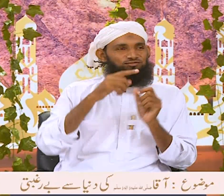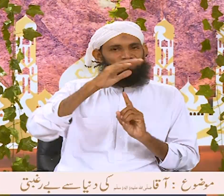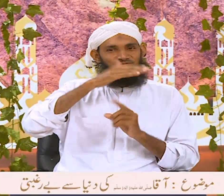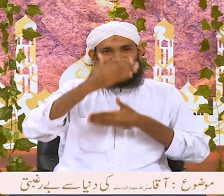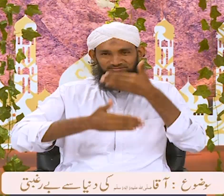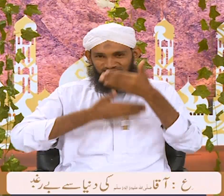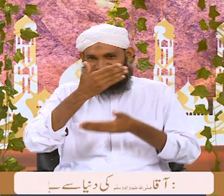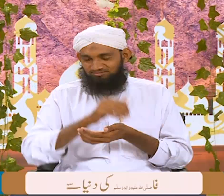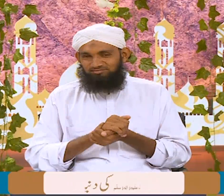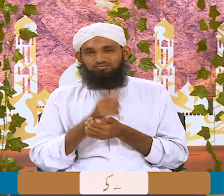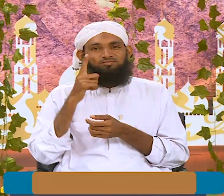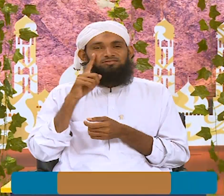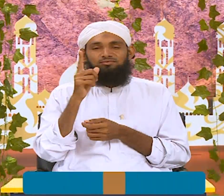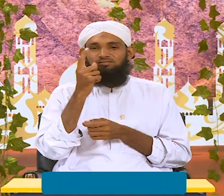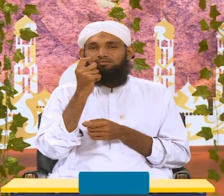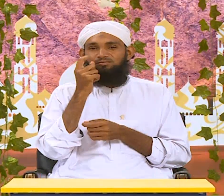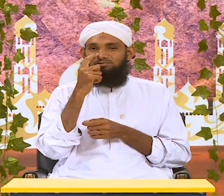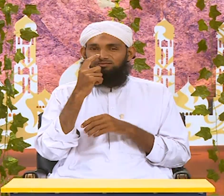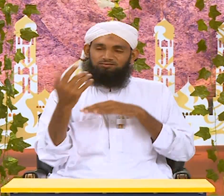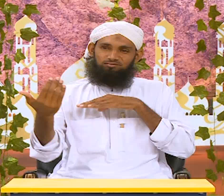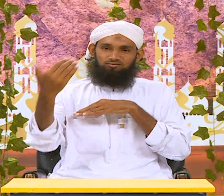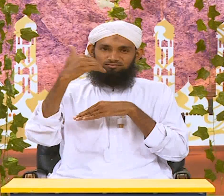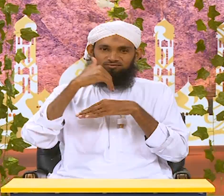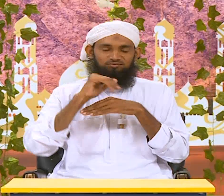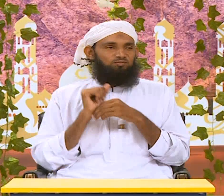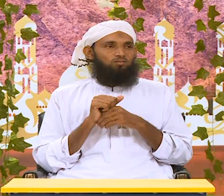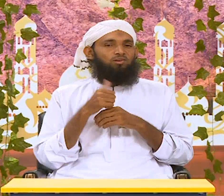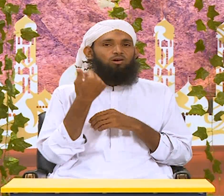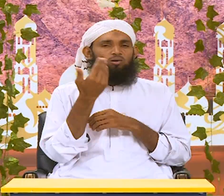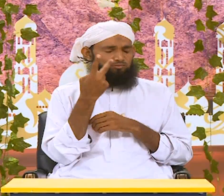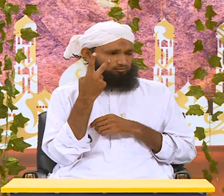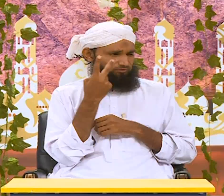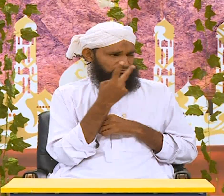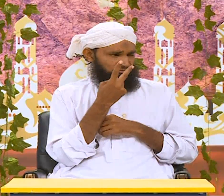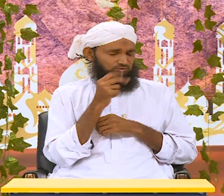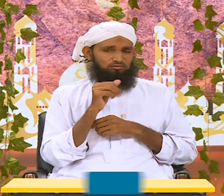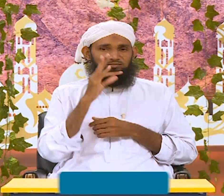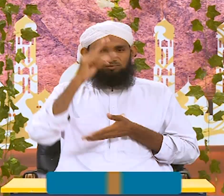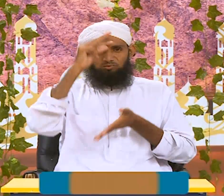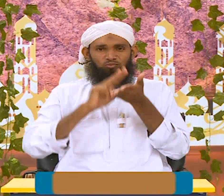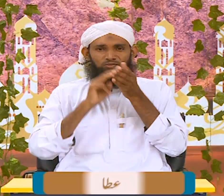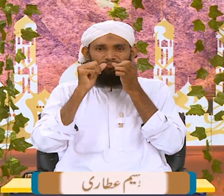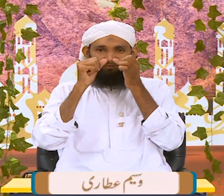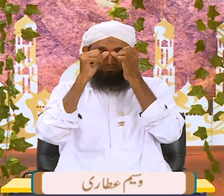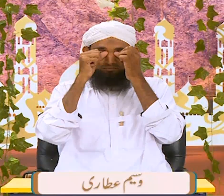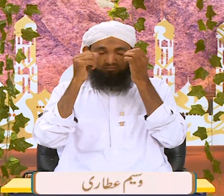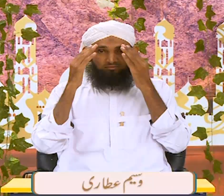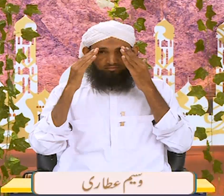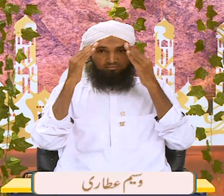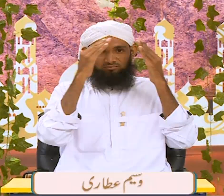ہیں، ایک روز ایک انصاری خاتون میرے پاس آئی۔ اس نے جب سرور عالم نور مجسم صلی اللہ علیہ وآلہ وصحبہ وسلم